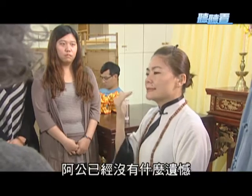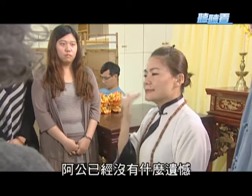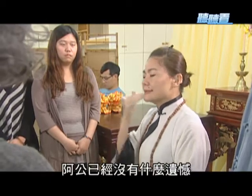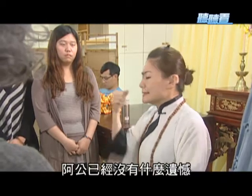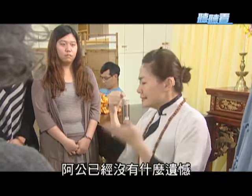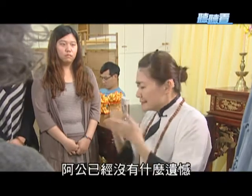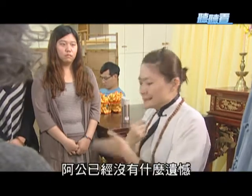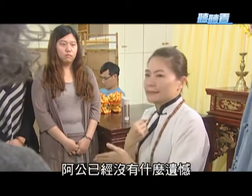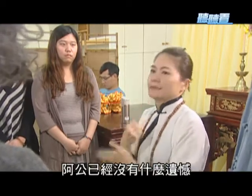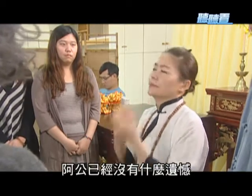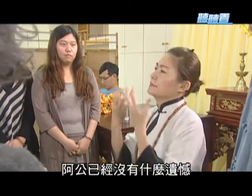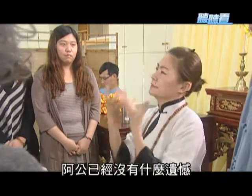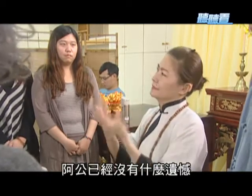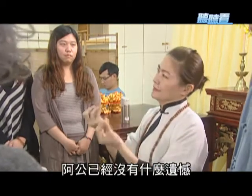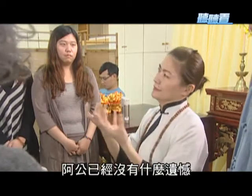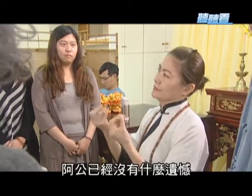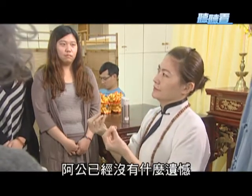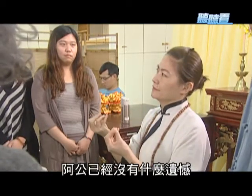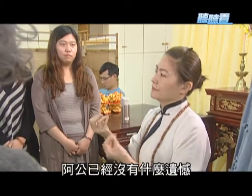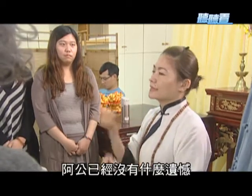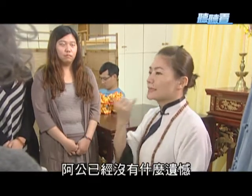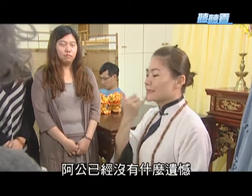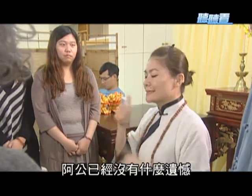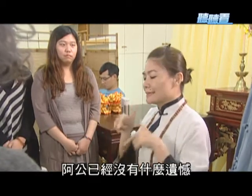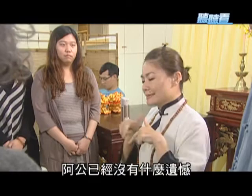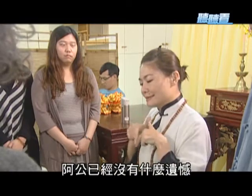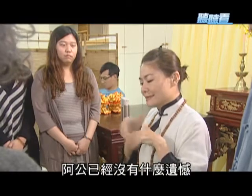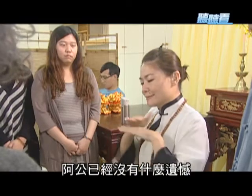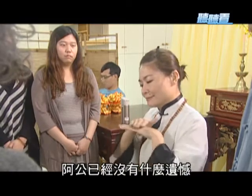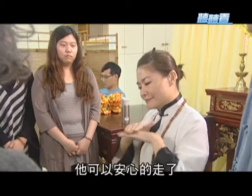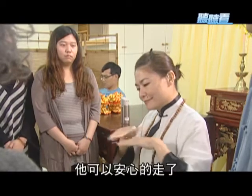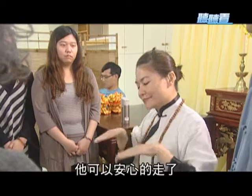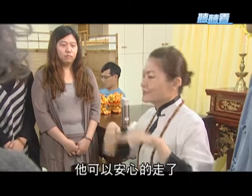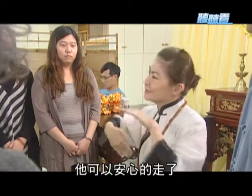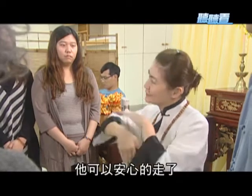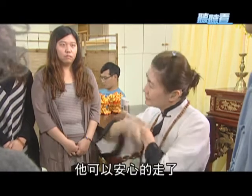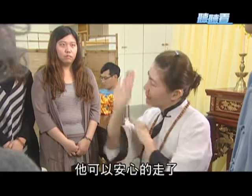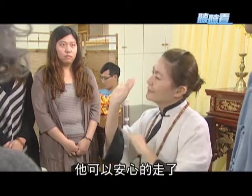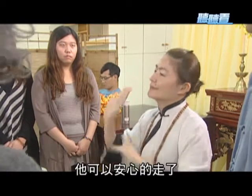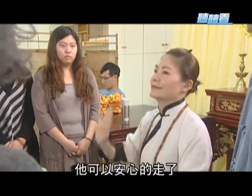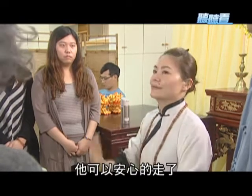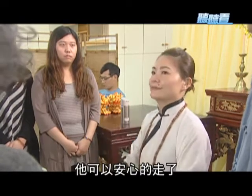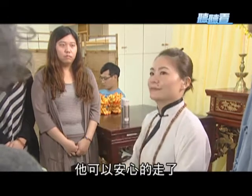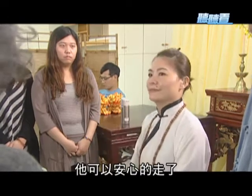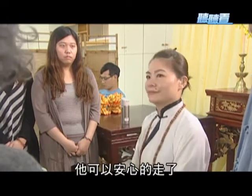阿公已经没有什么遗憾，他可以安心的走